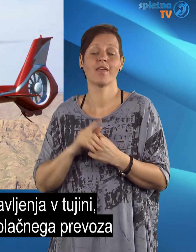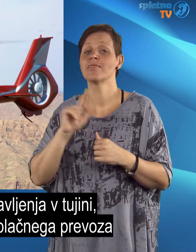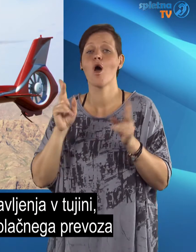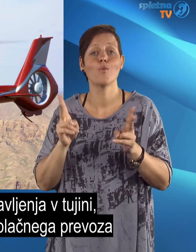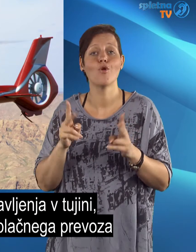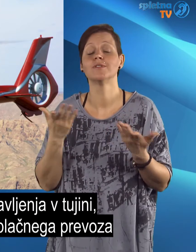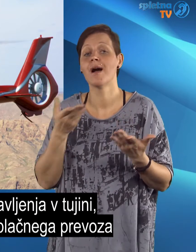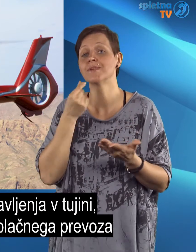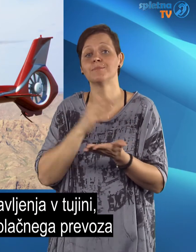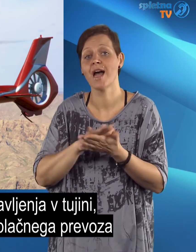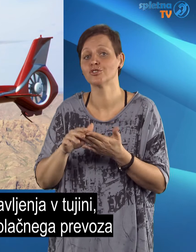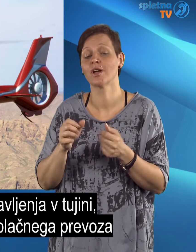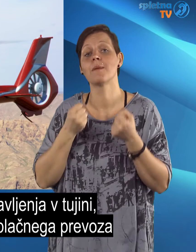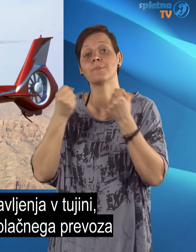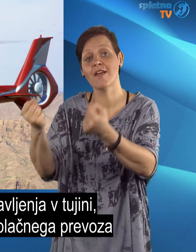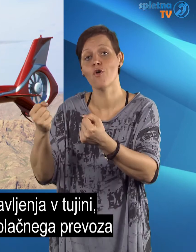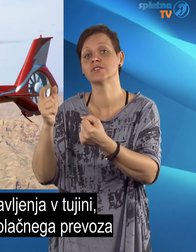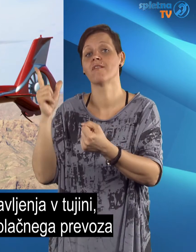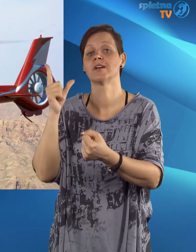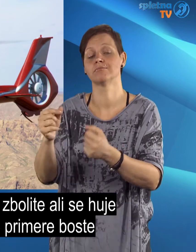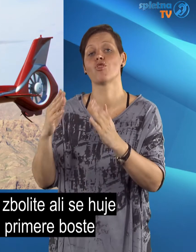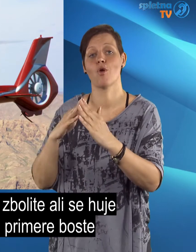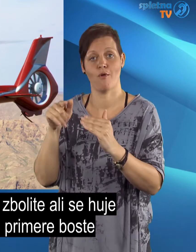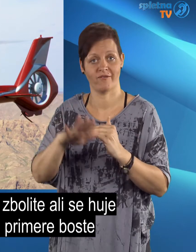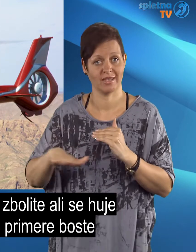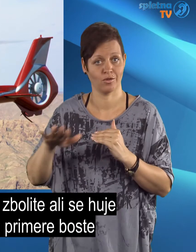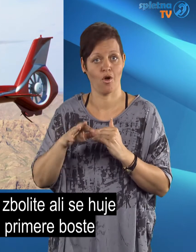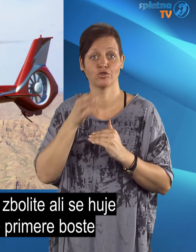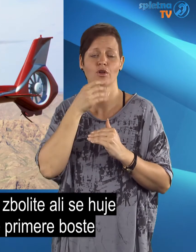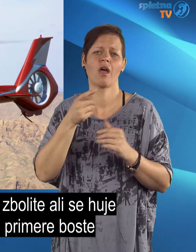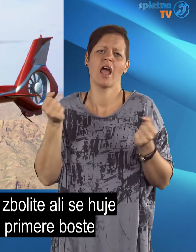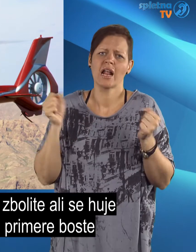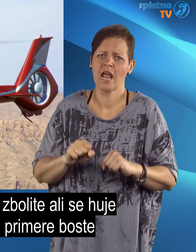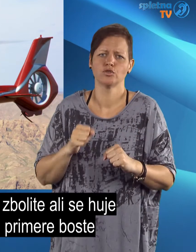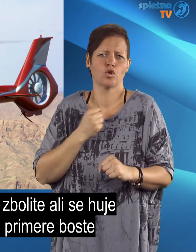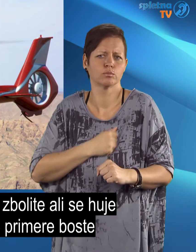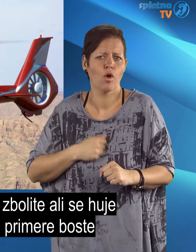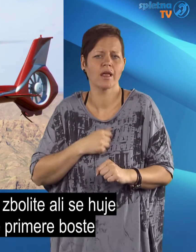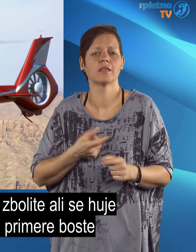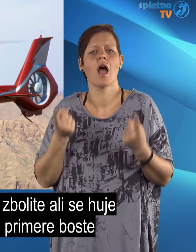v domovino, če resno zbolite ali se huje poškodujete.